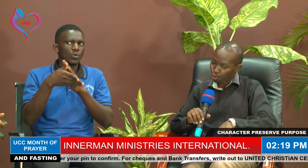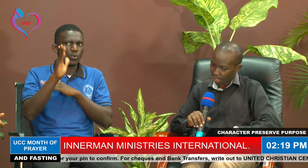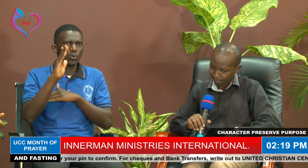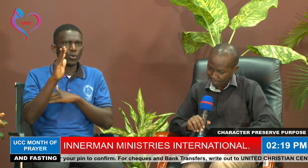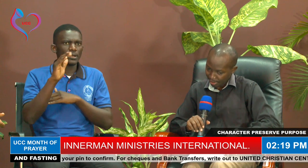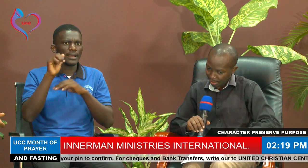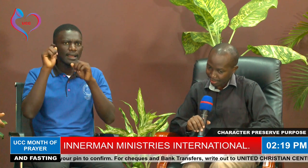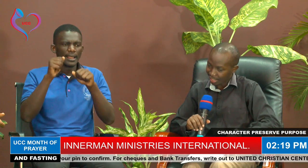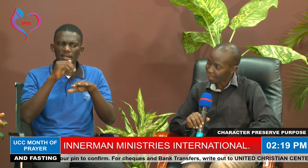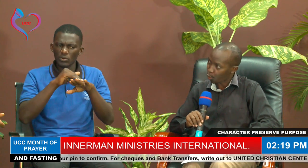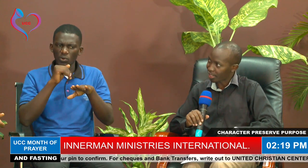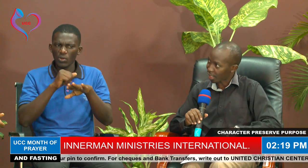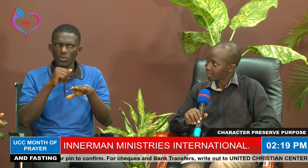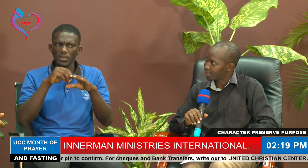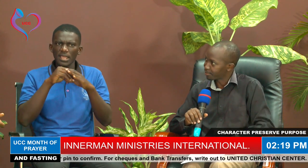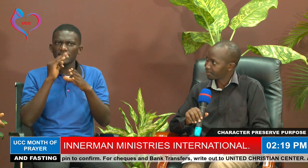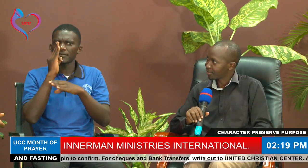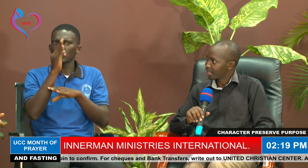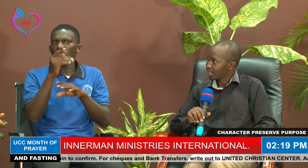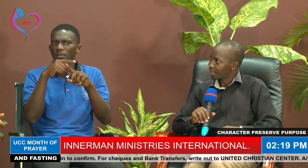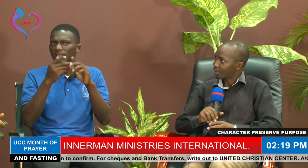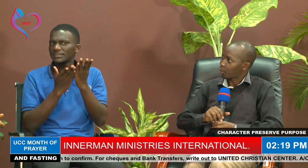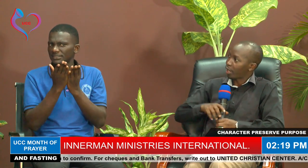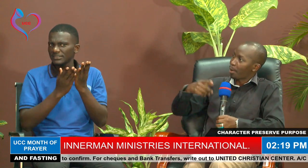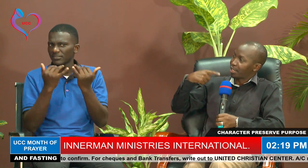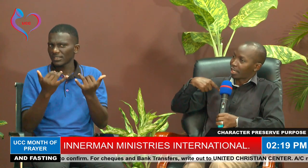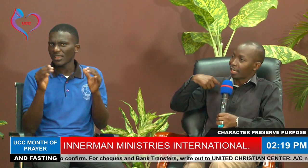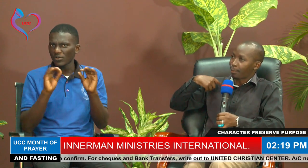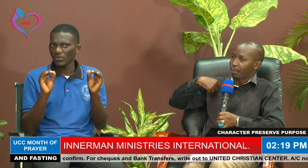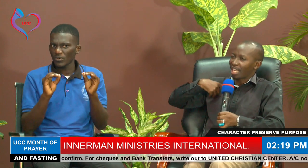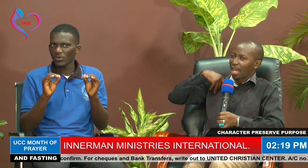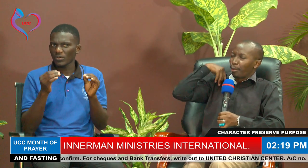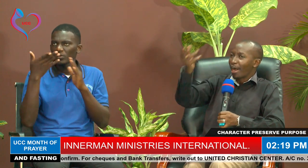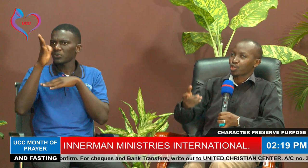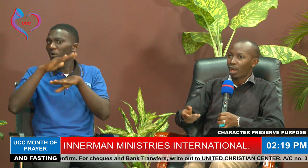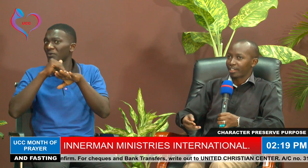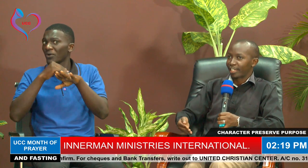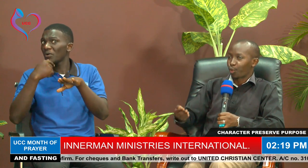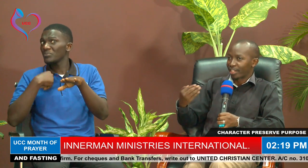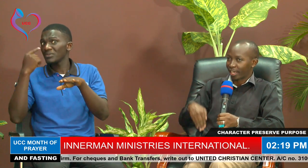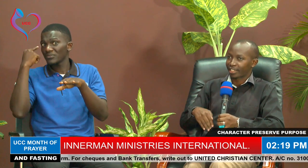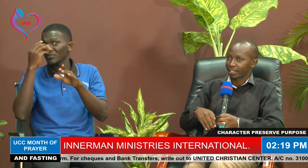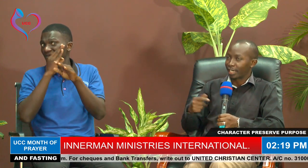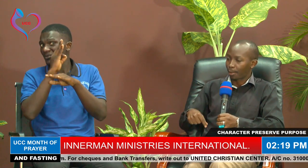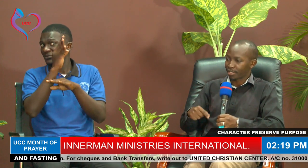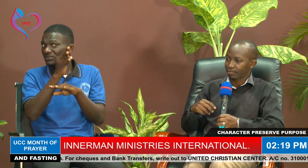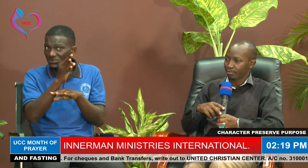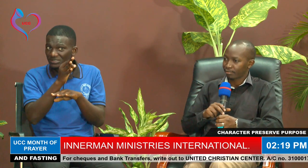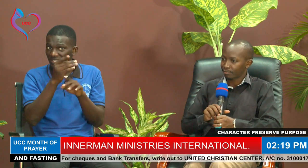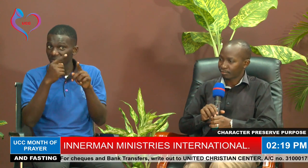future nga sigenda kuwere zakati. Kwa na mpita ni inga biyampisha biyamumaso ati sigenda kuwere zakati. Ni inga mpisa. Bia